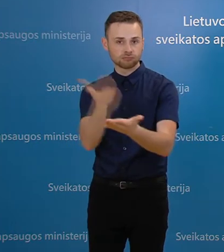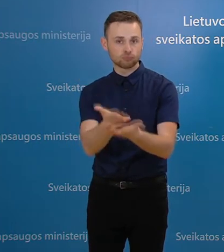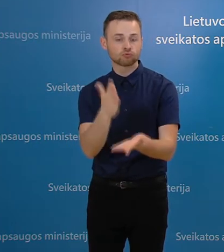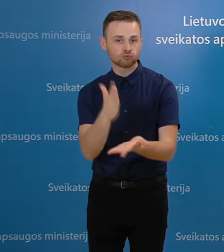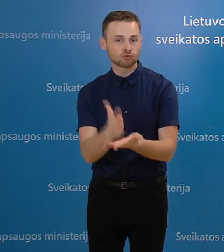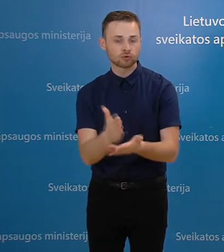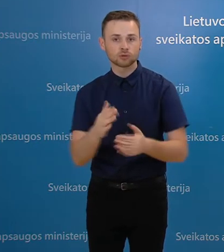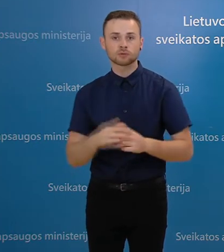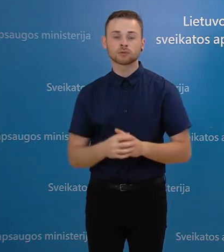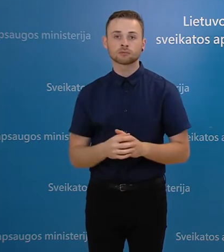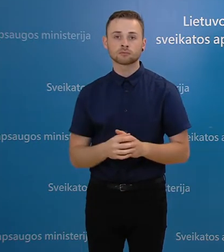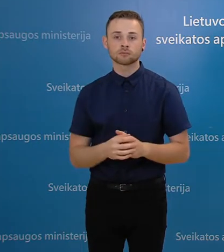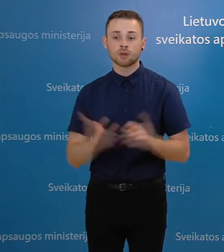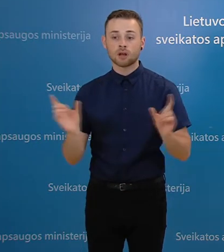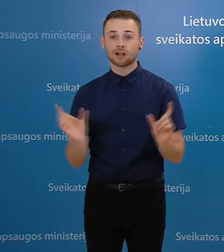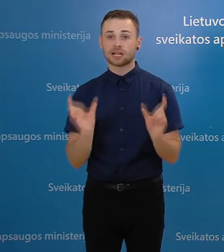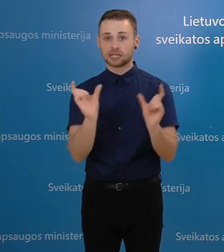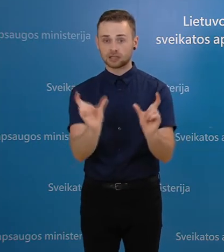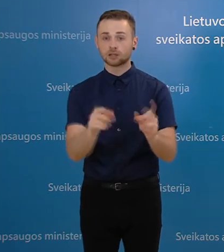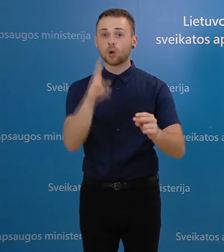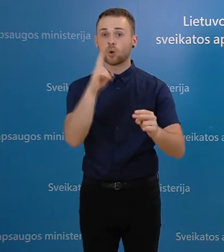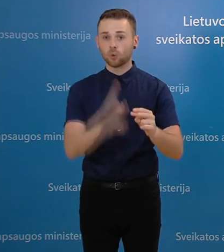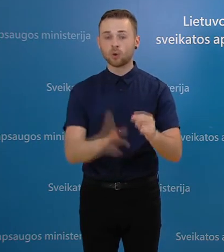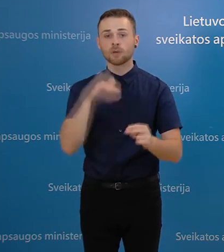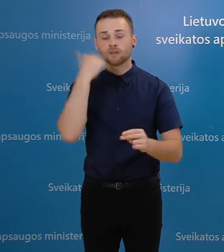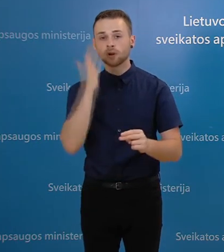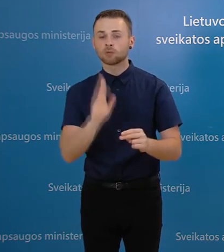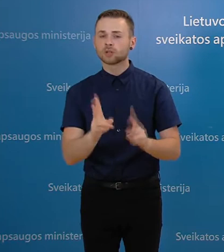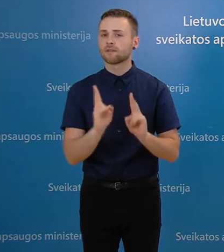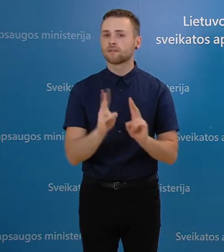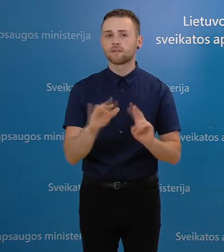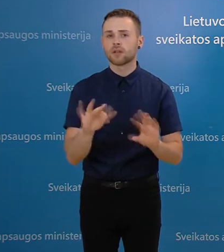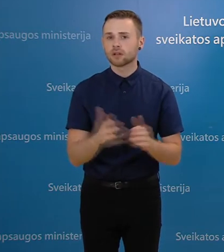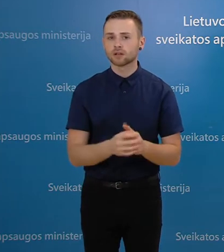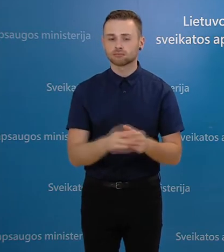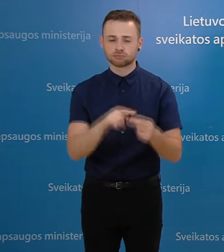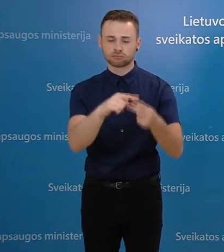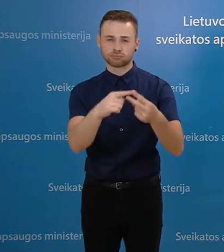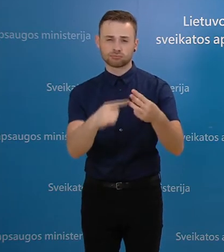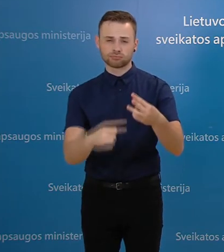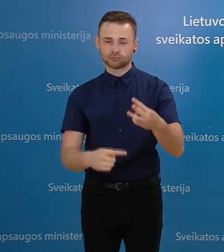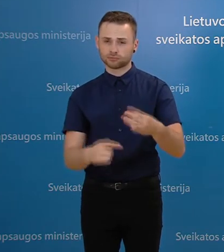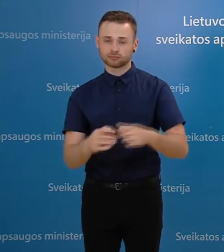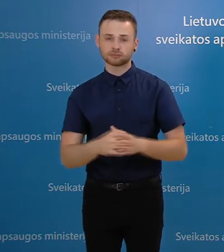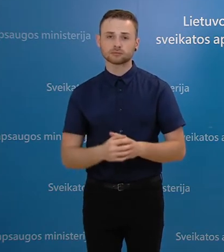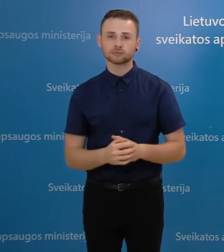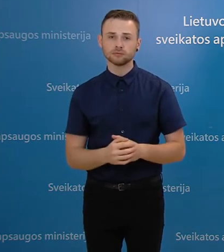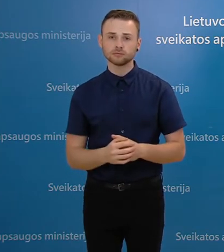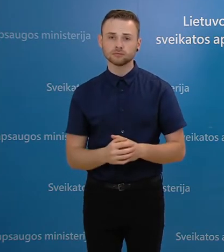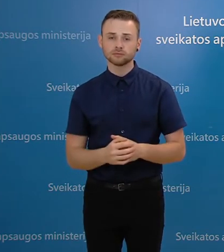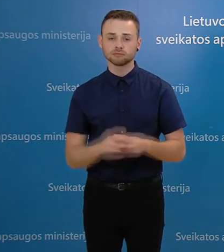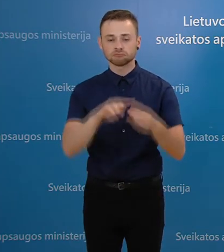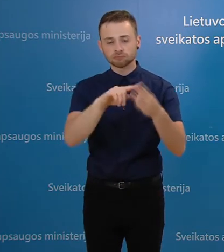esu minėjęs, kad iš karantino lieka ir šiaip labai nedaug priemonių, tai dalis jų